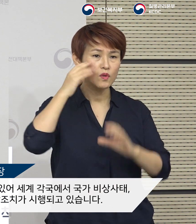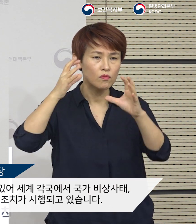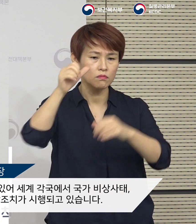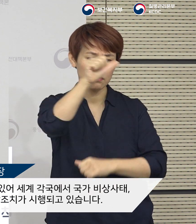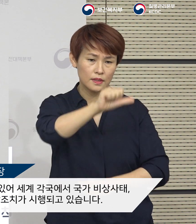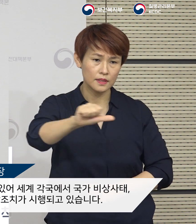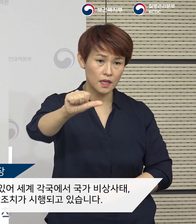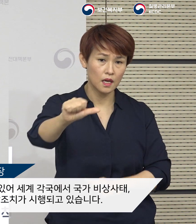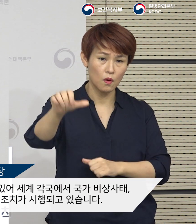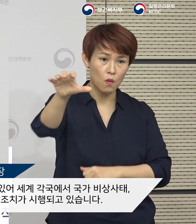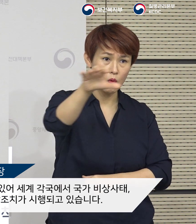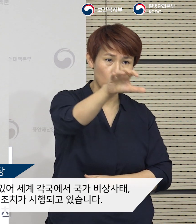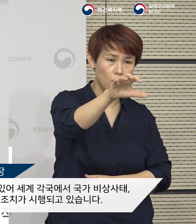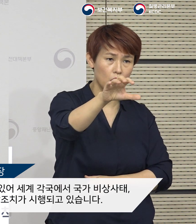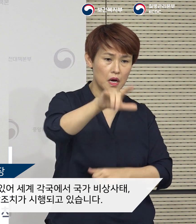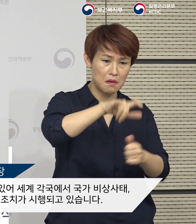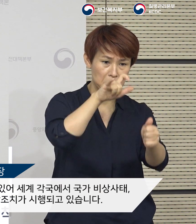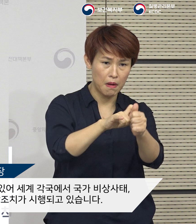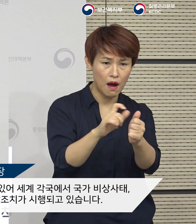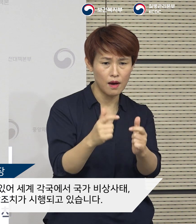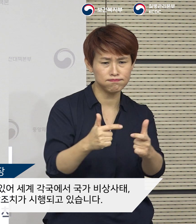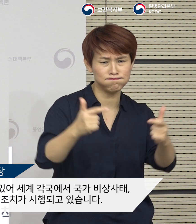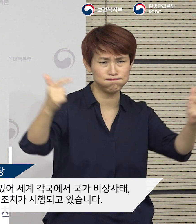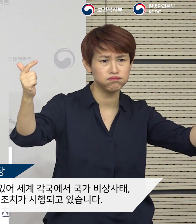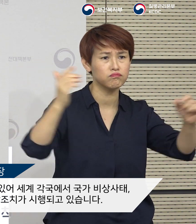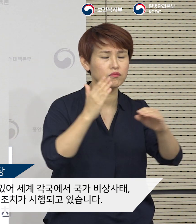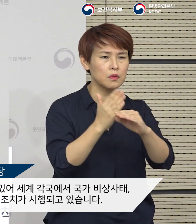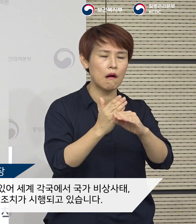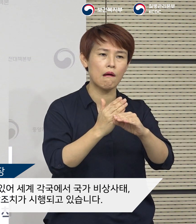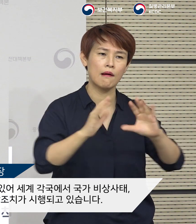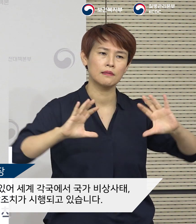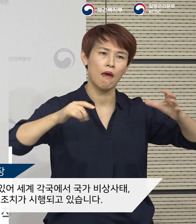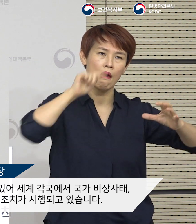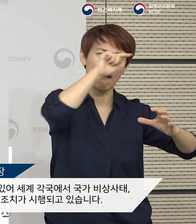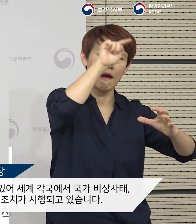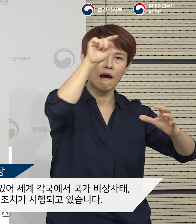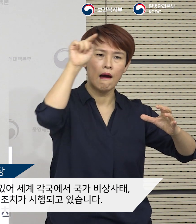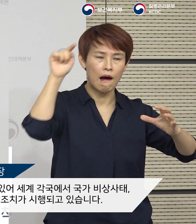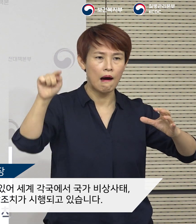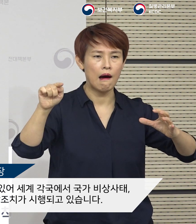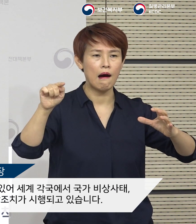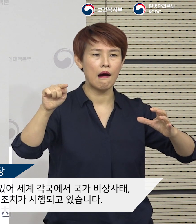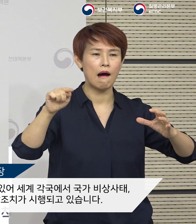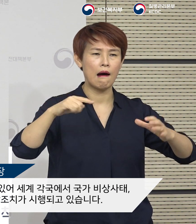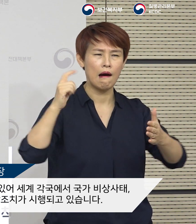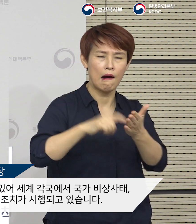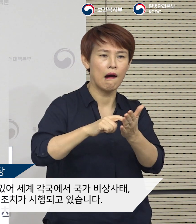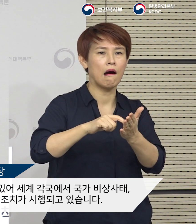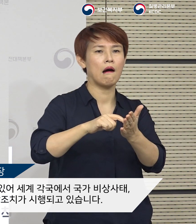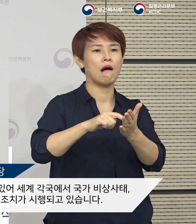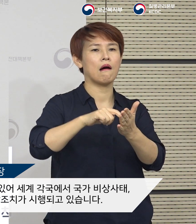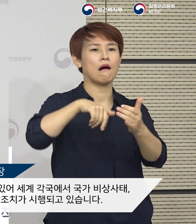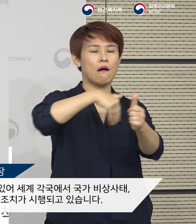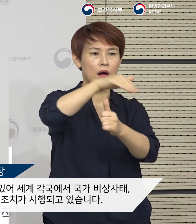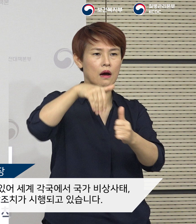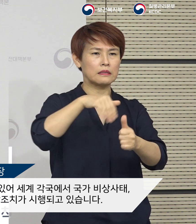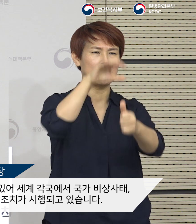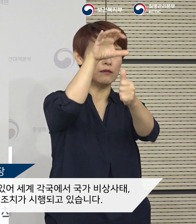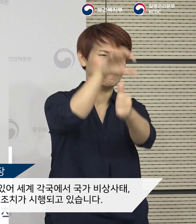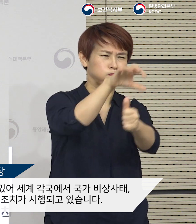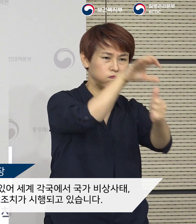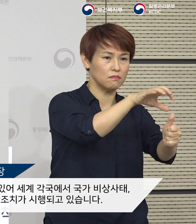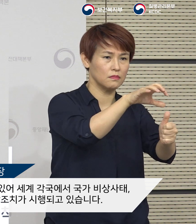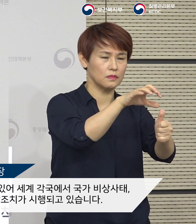아시아 지역의 환자 증가세도 지속되고 있어 세계 각국에서 국가 비상사태, 봉쇄령, 입국 금지